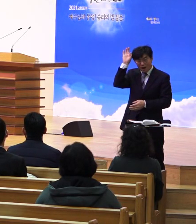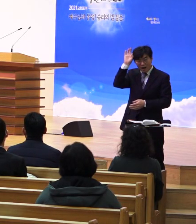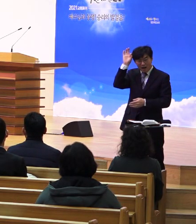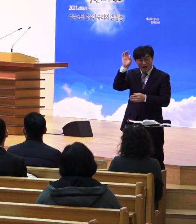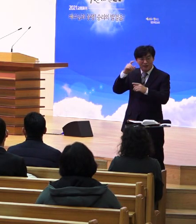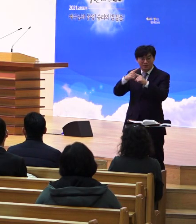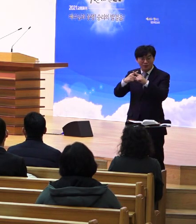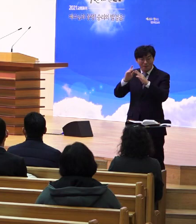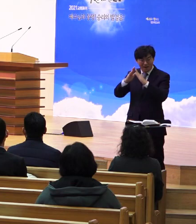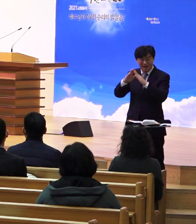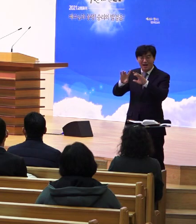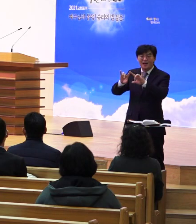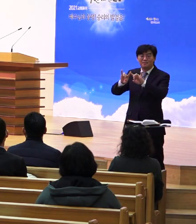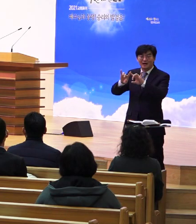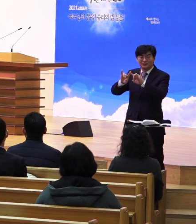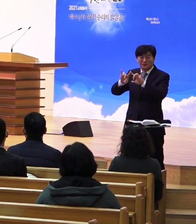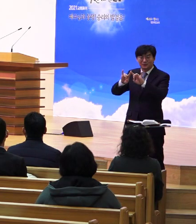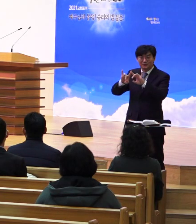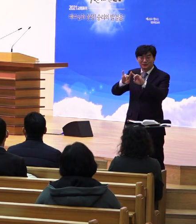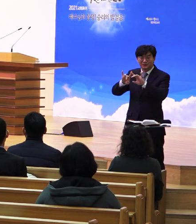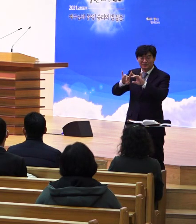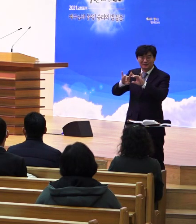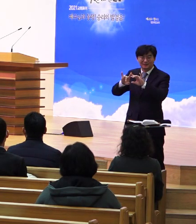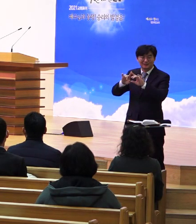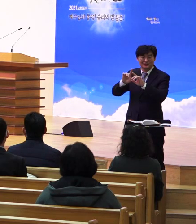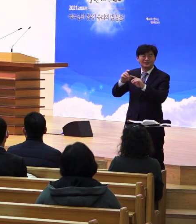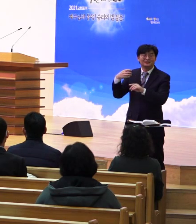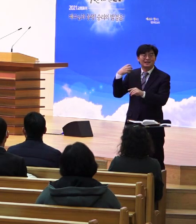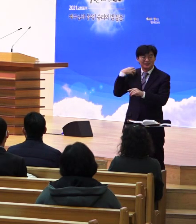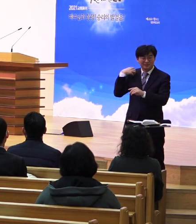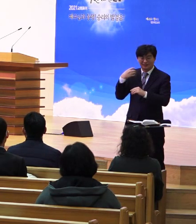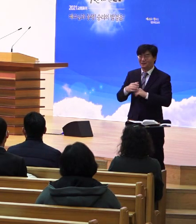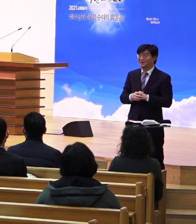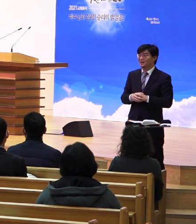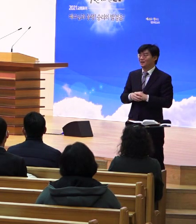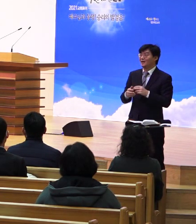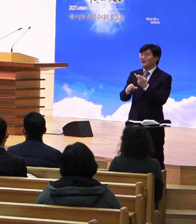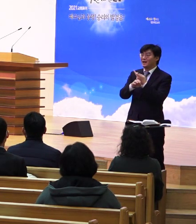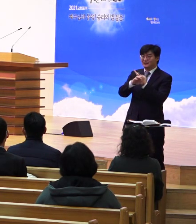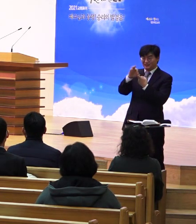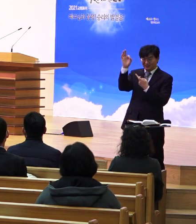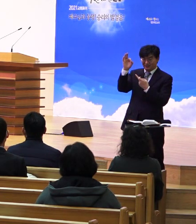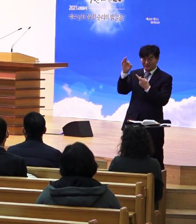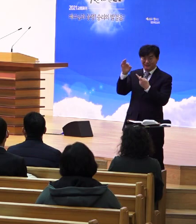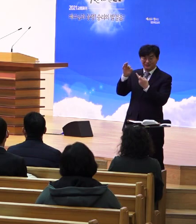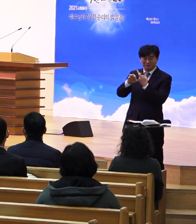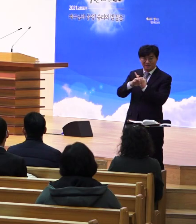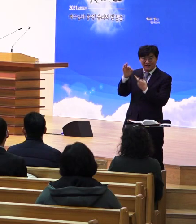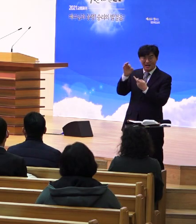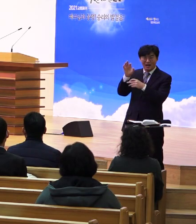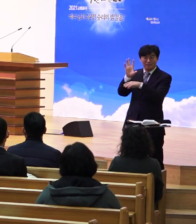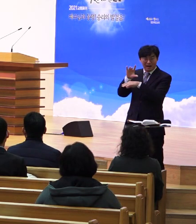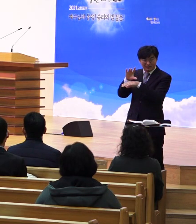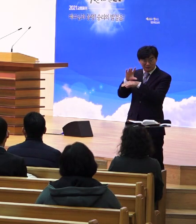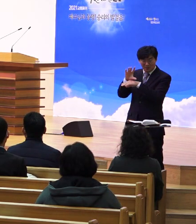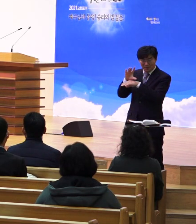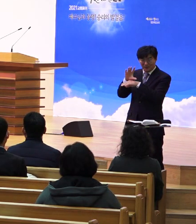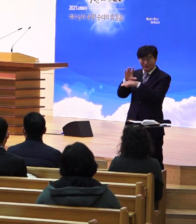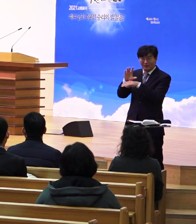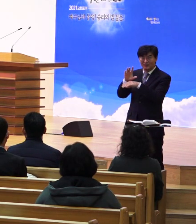지사장이면서요 아침 7시부터 8시까지 좋은 아침입니다 방송 프로그램을 섬기고 있습니다. 포항에서 만드는 방송